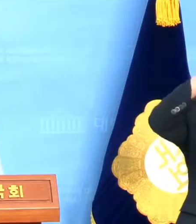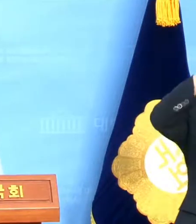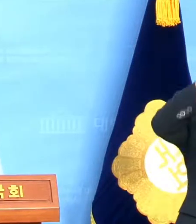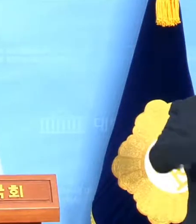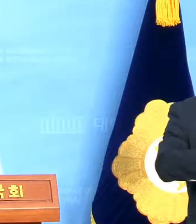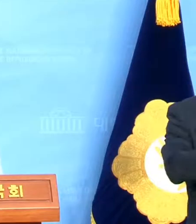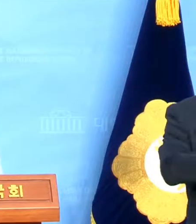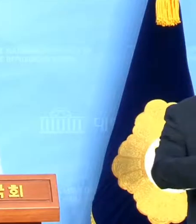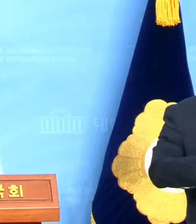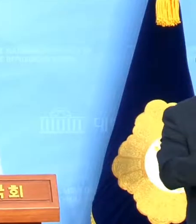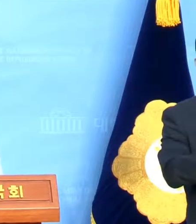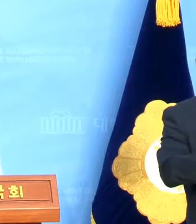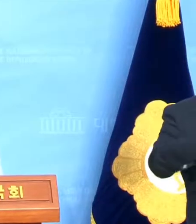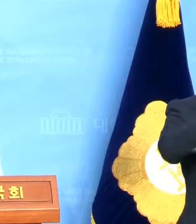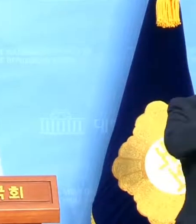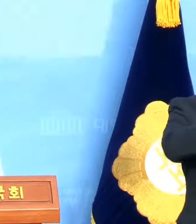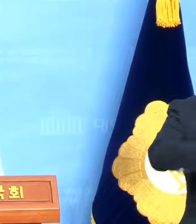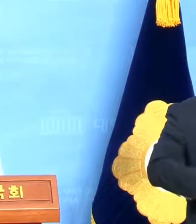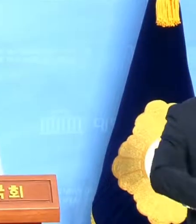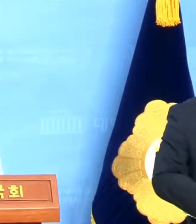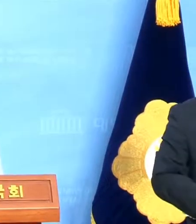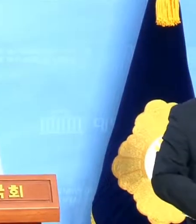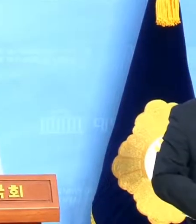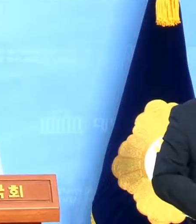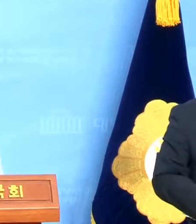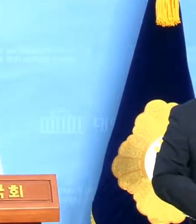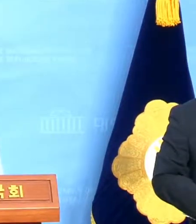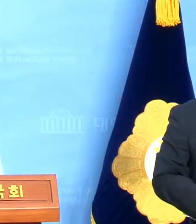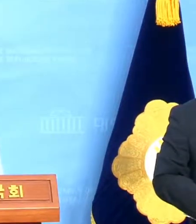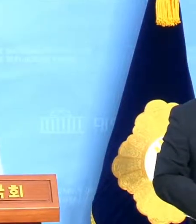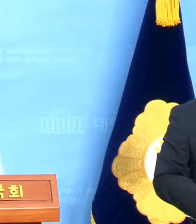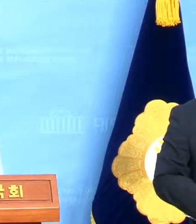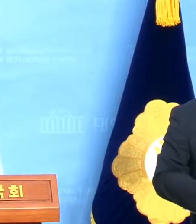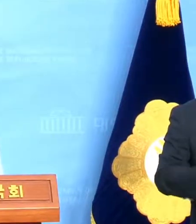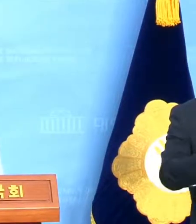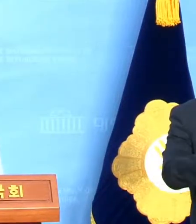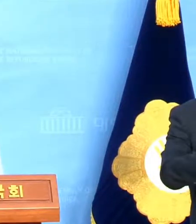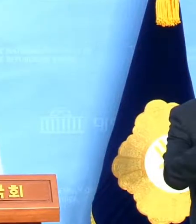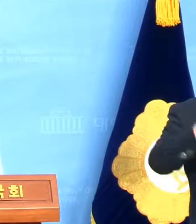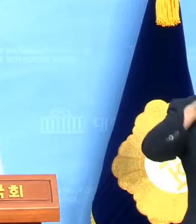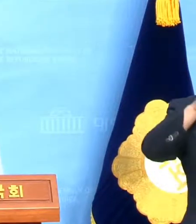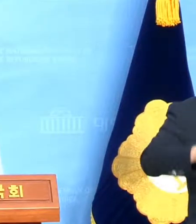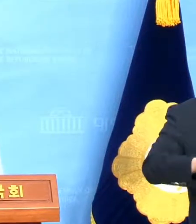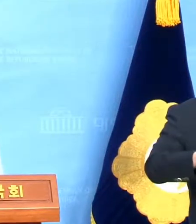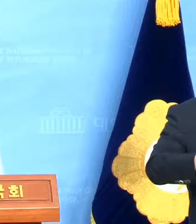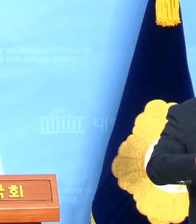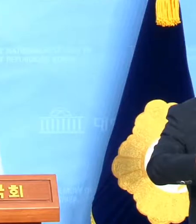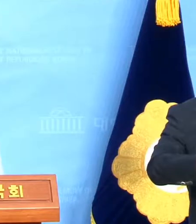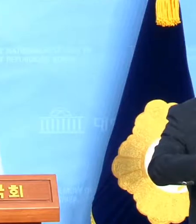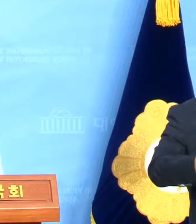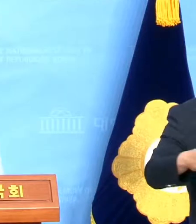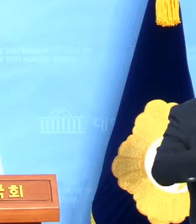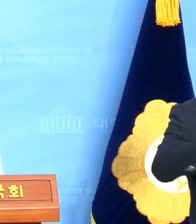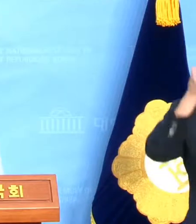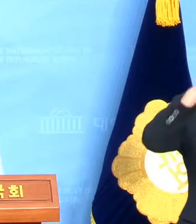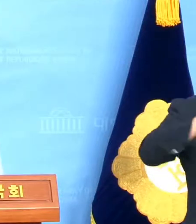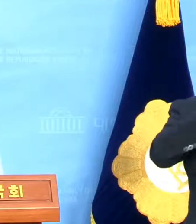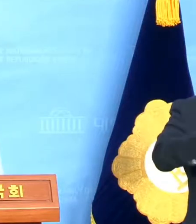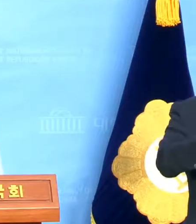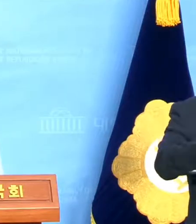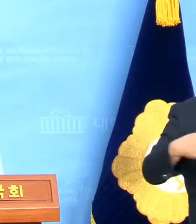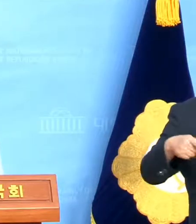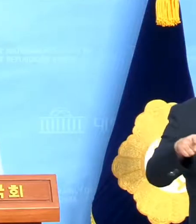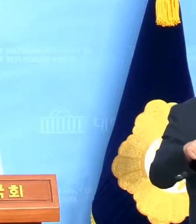보도자료로 배포할 예정입니다 어 성 평등한 대한민국 만들어 나갈 수 있도록 기자 분들의